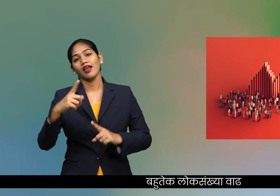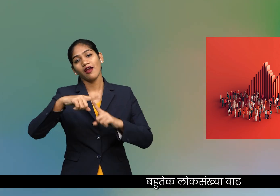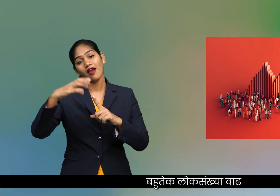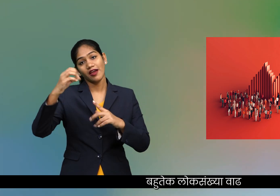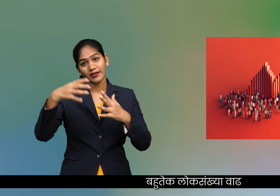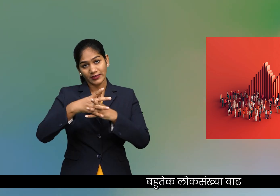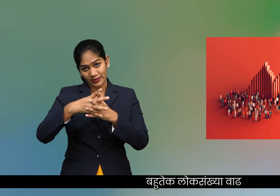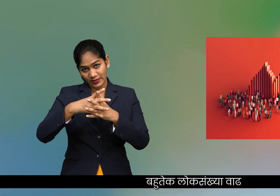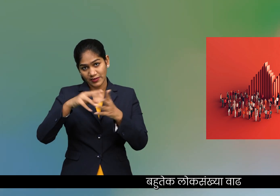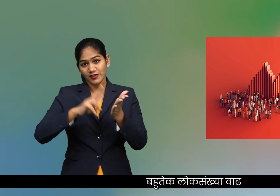बहुतेक लोकसंख्या वाढ